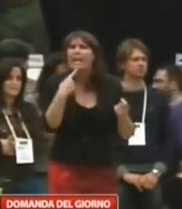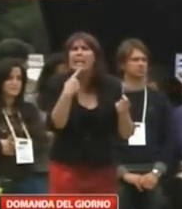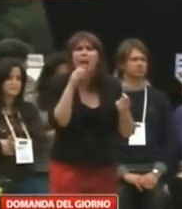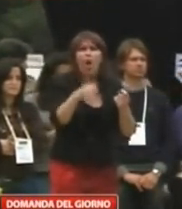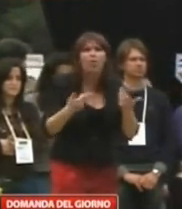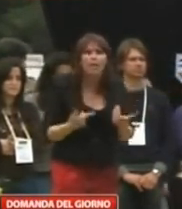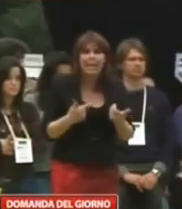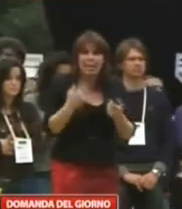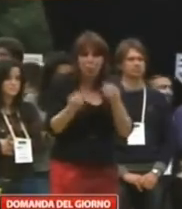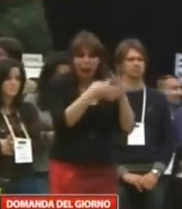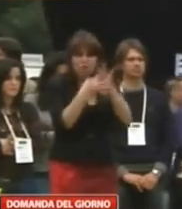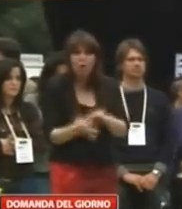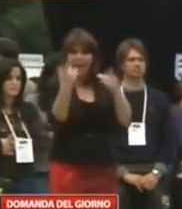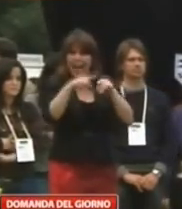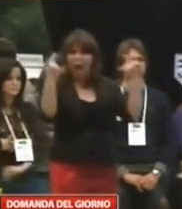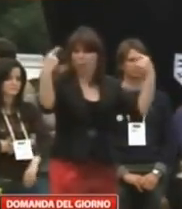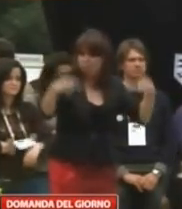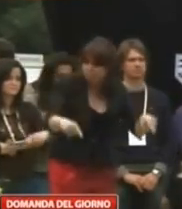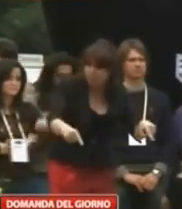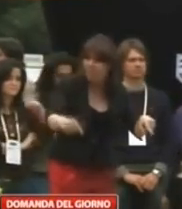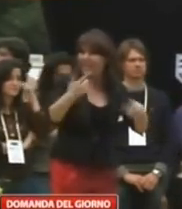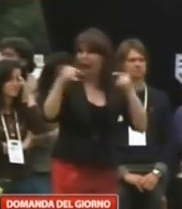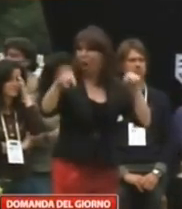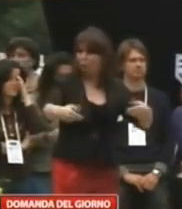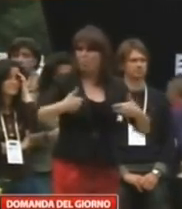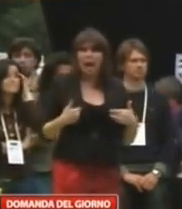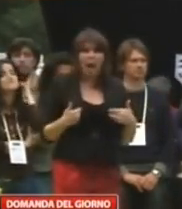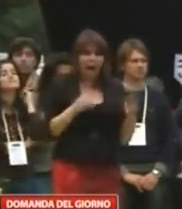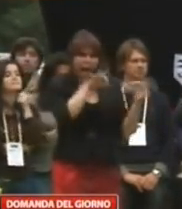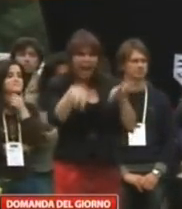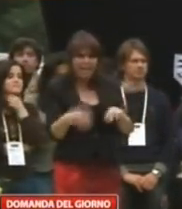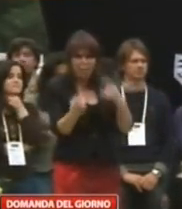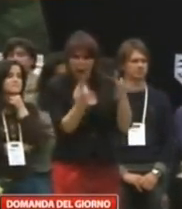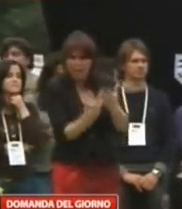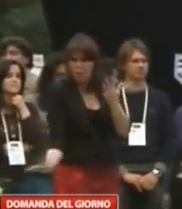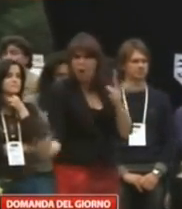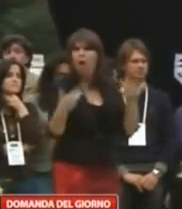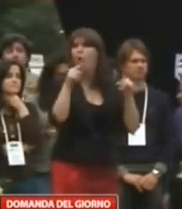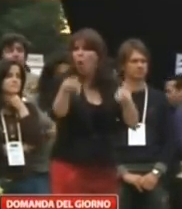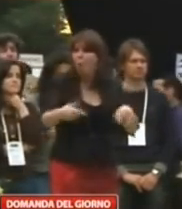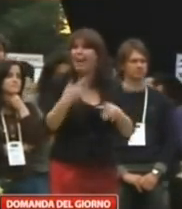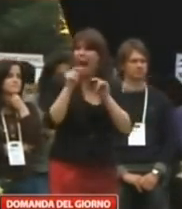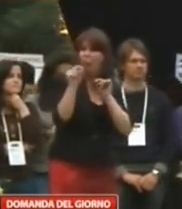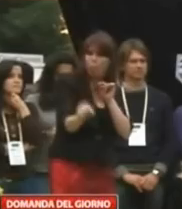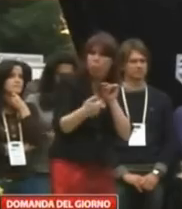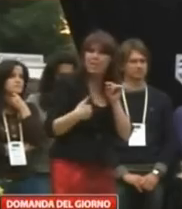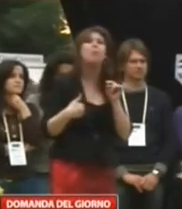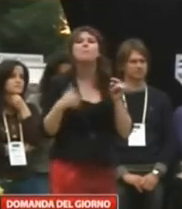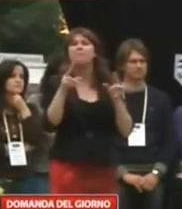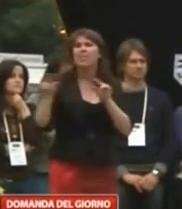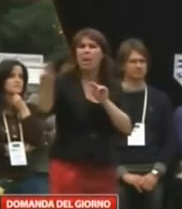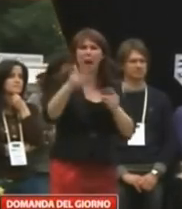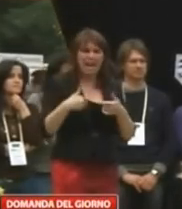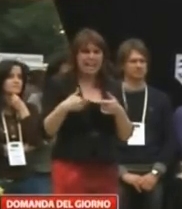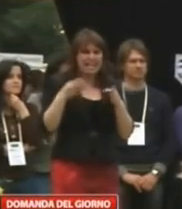prendere? Se siamo in queste condizioni, con chi me la devo prendere? Chi era che andava in giro a parlare nei palazzetti e